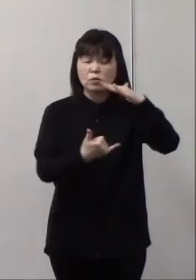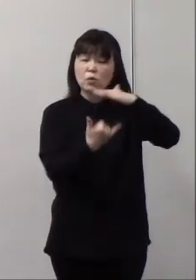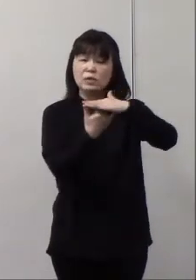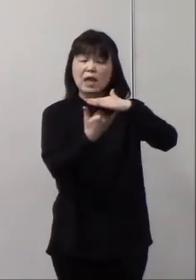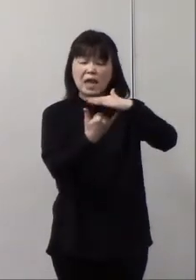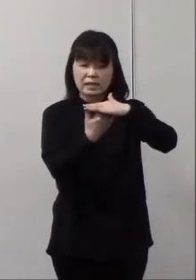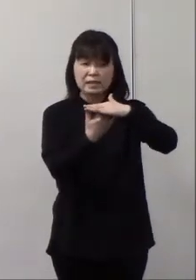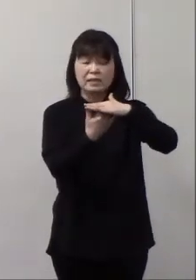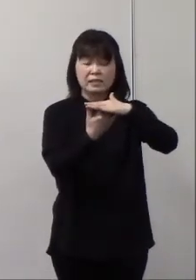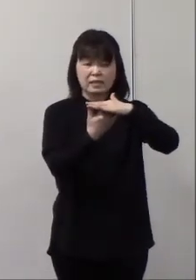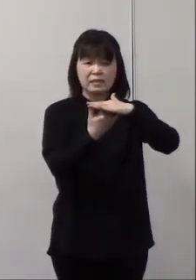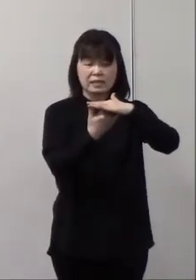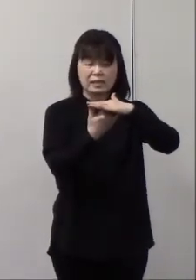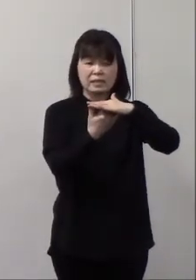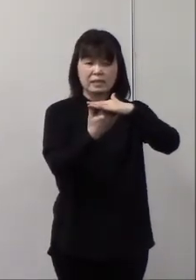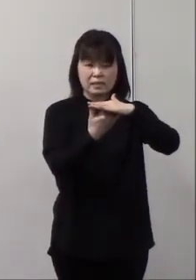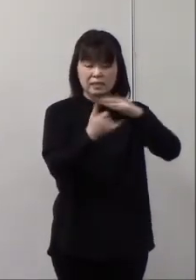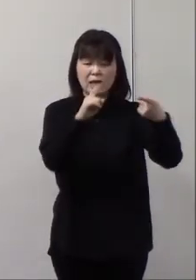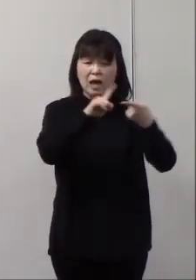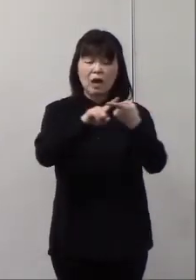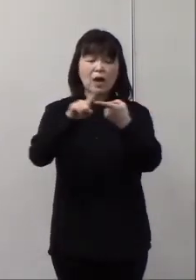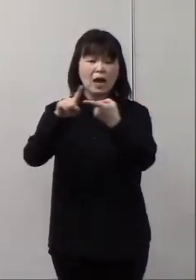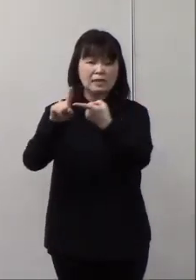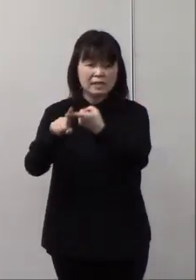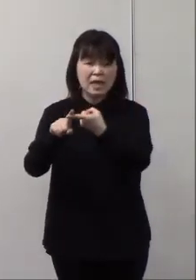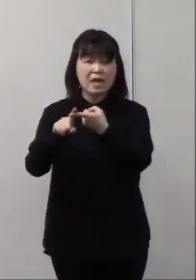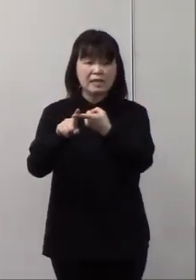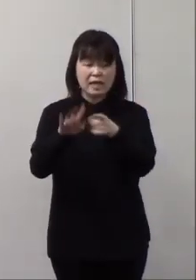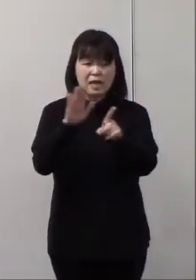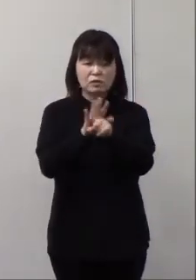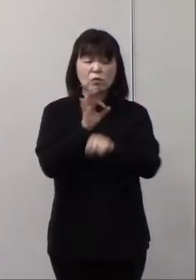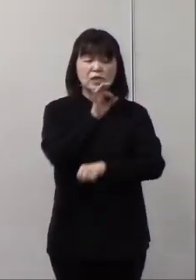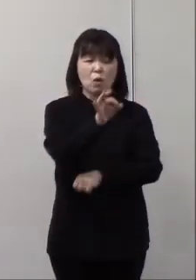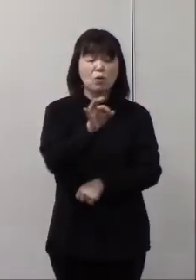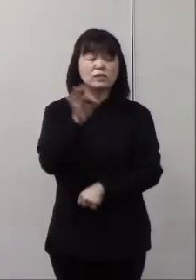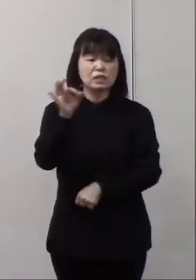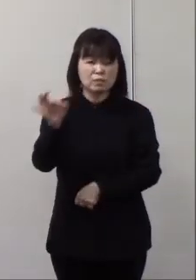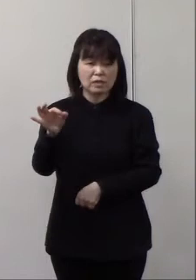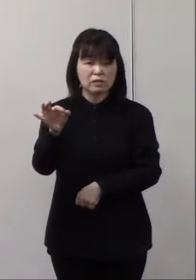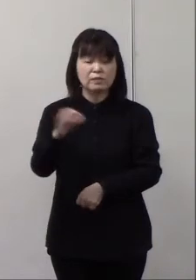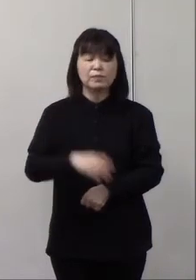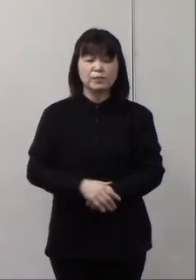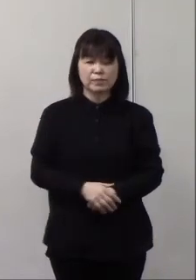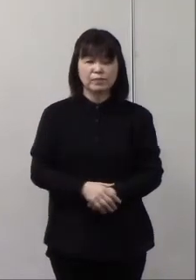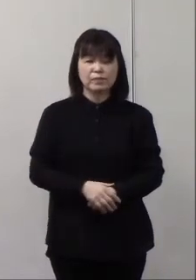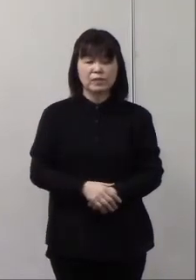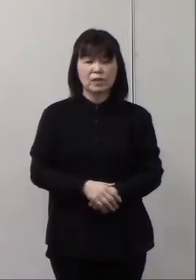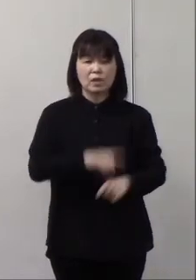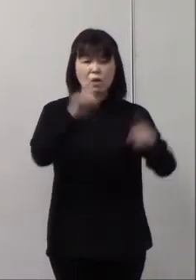応じた額が支援金額でございまして、規模によって、